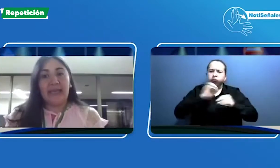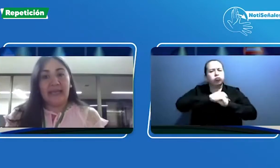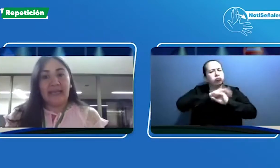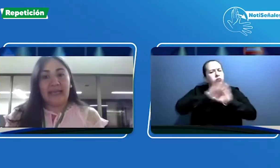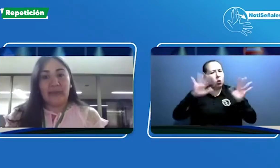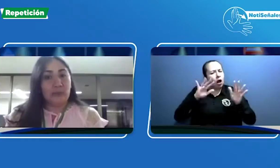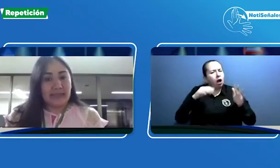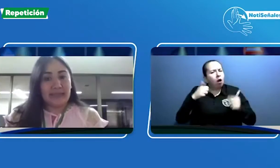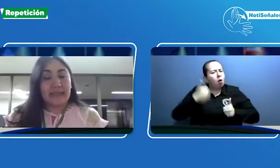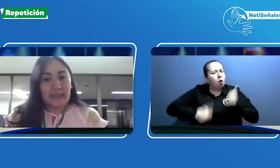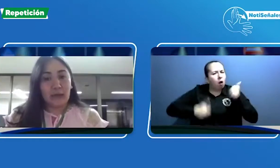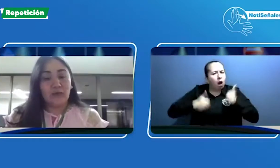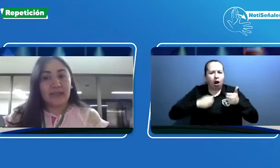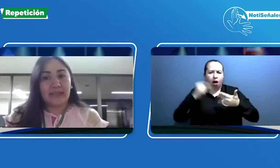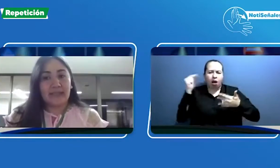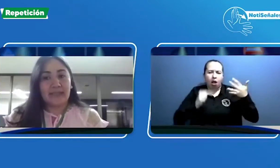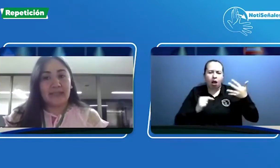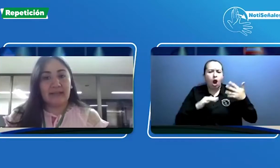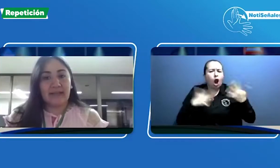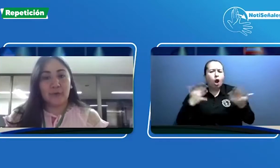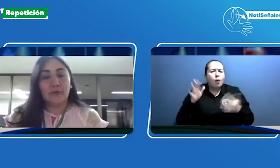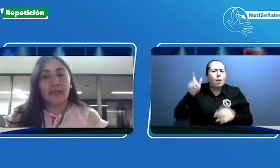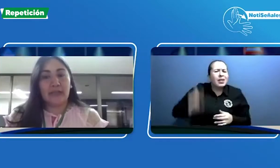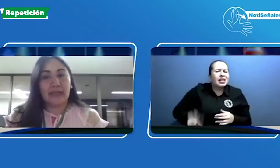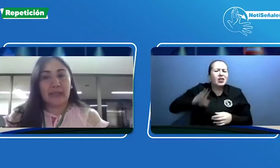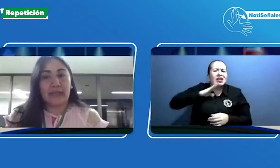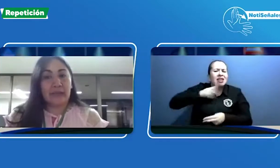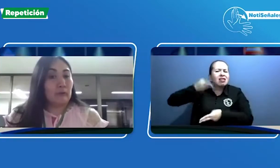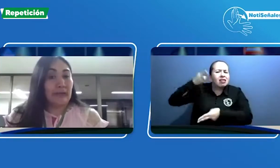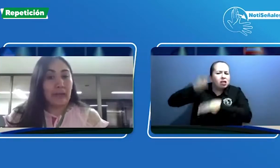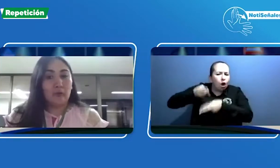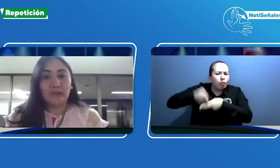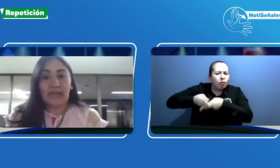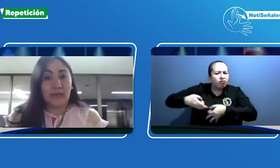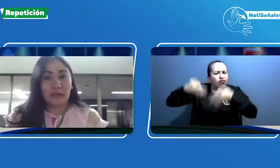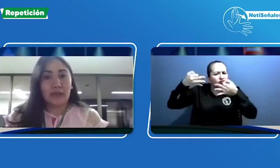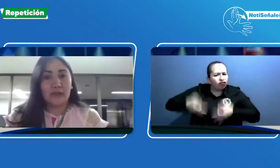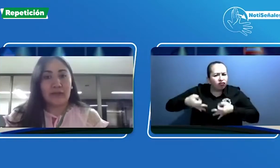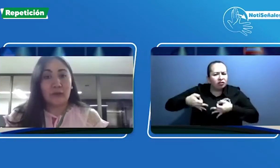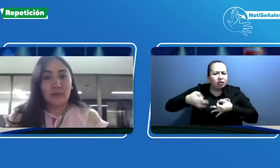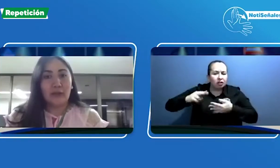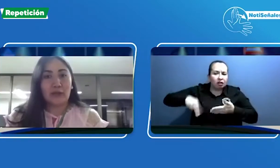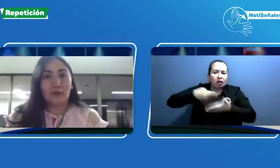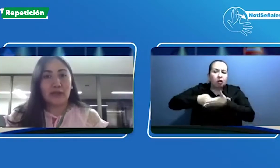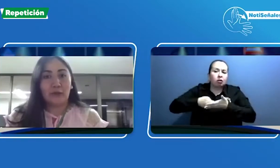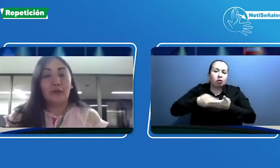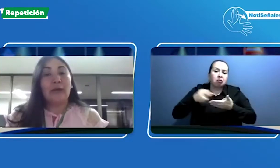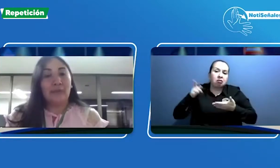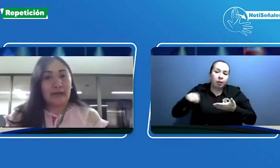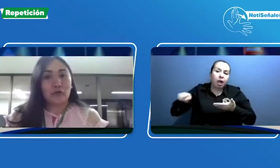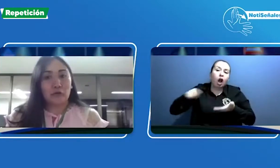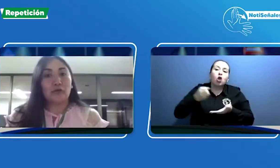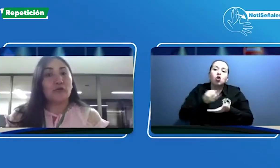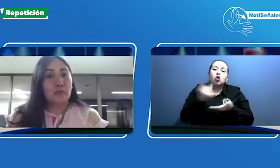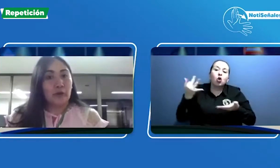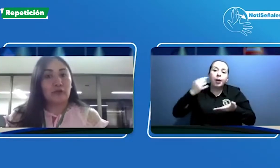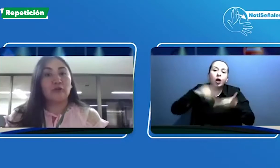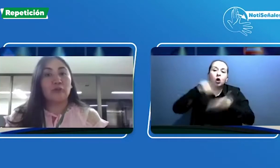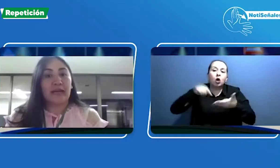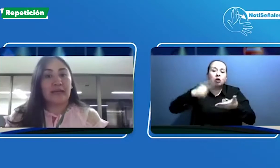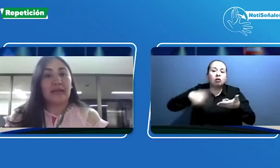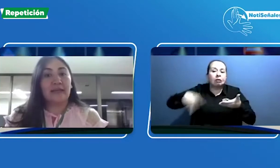pues de qué contratista se está hablando y digamos al menos el número del contrato para nosotros